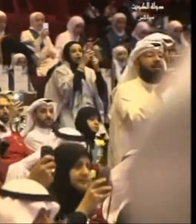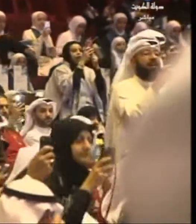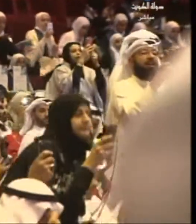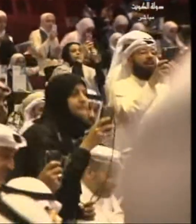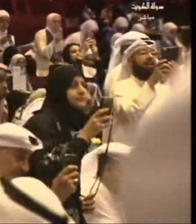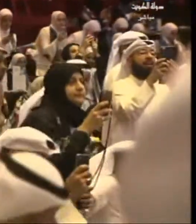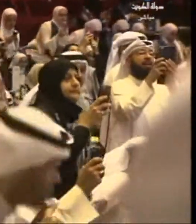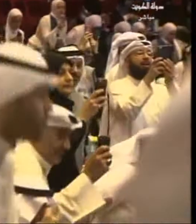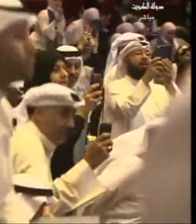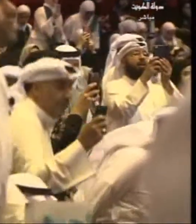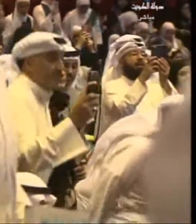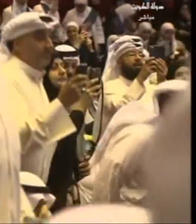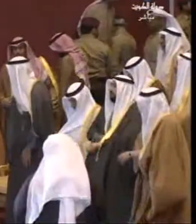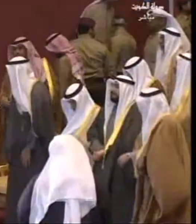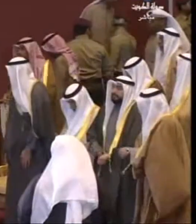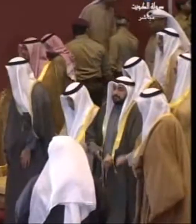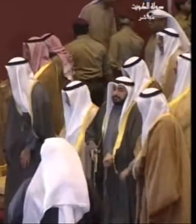والكشف أيضا